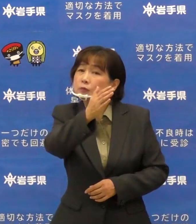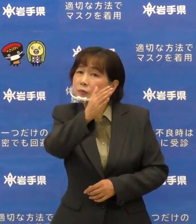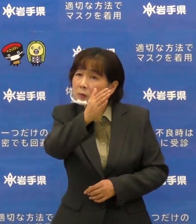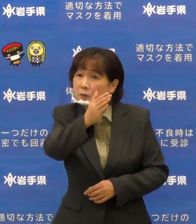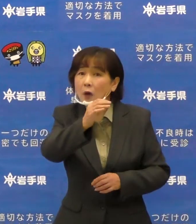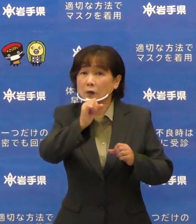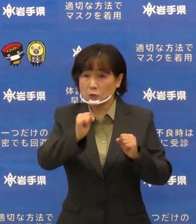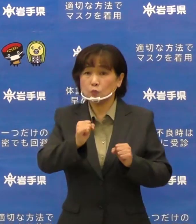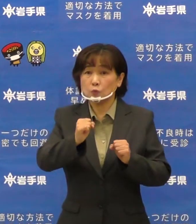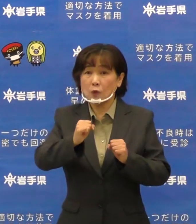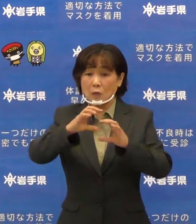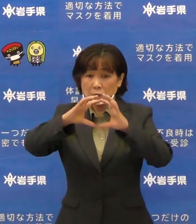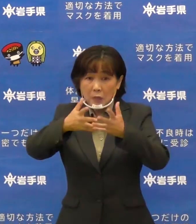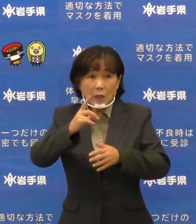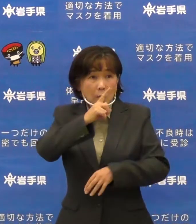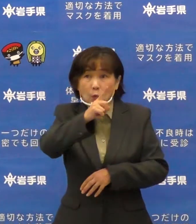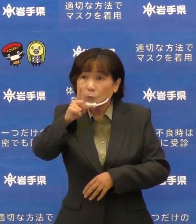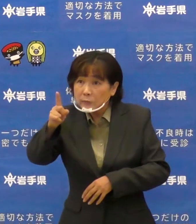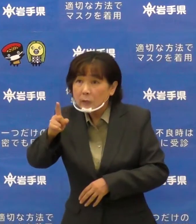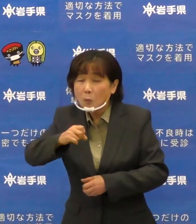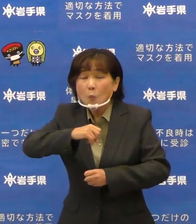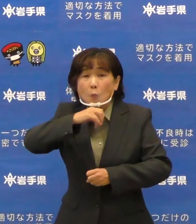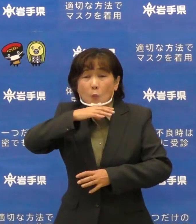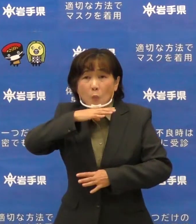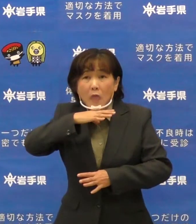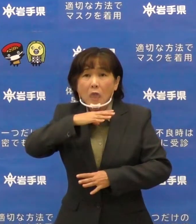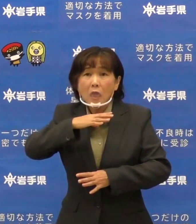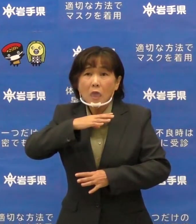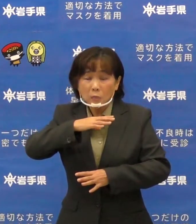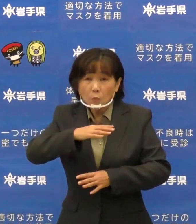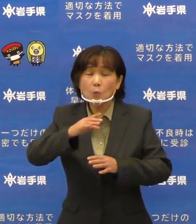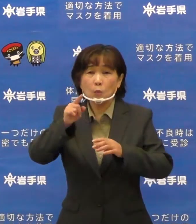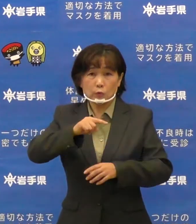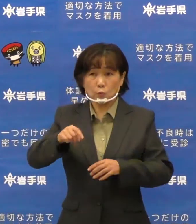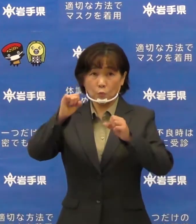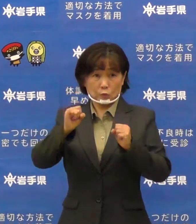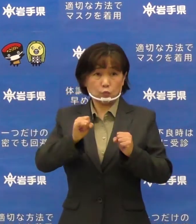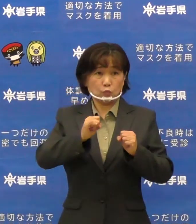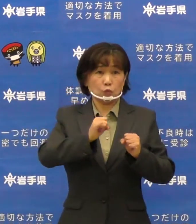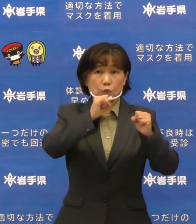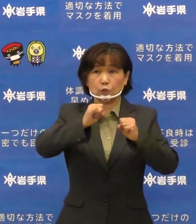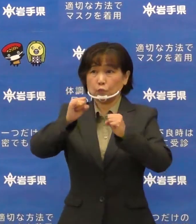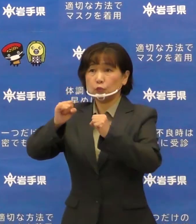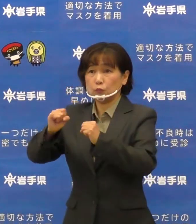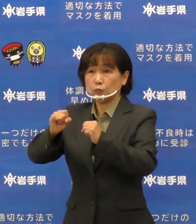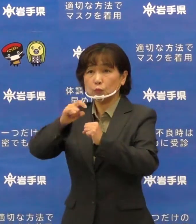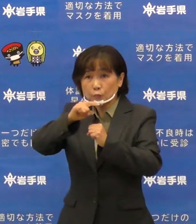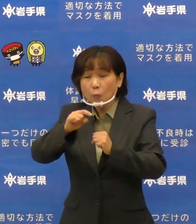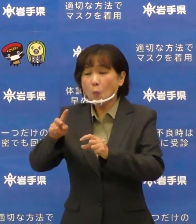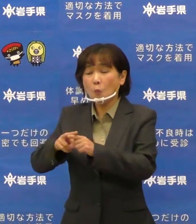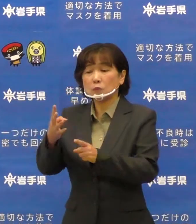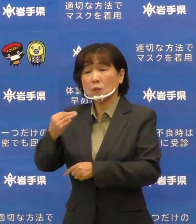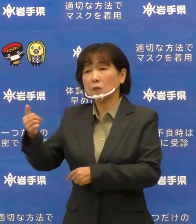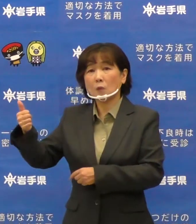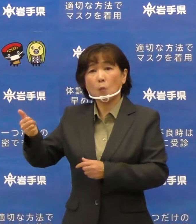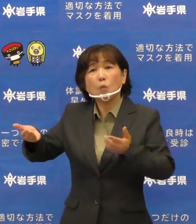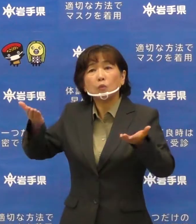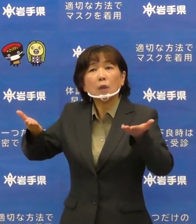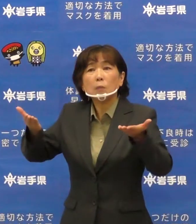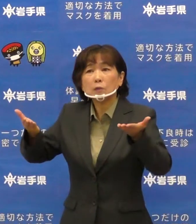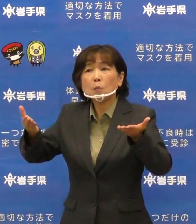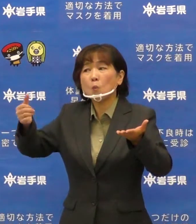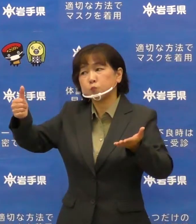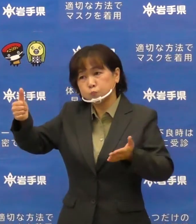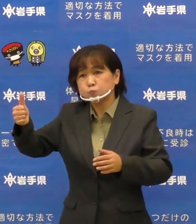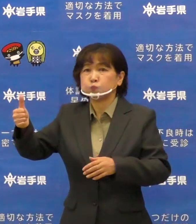、そういう人たちと比べてもこう遜色ないくらい若々しいので、